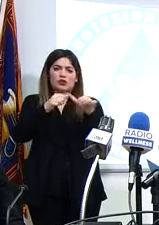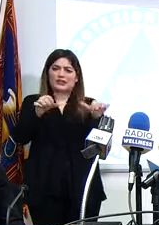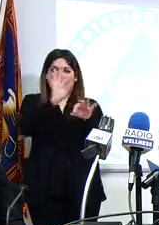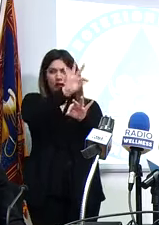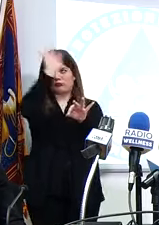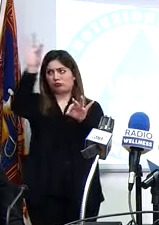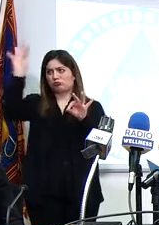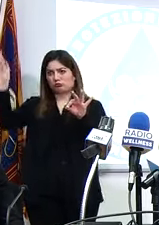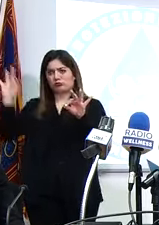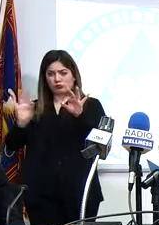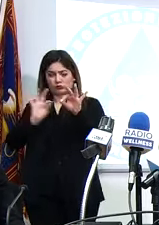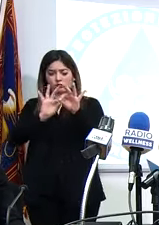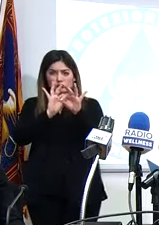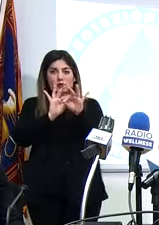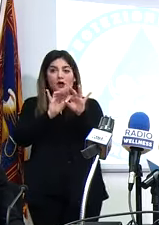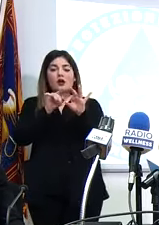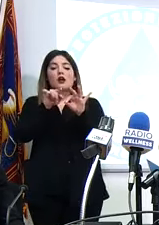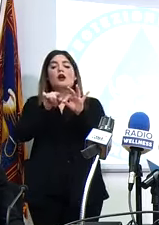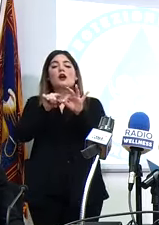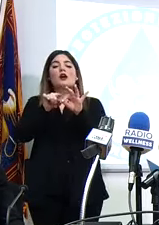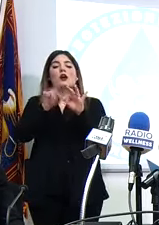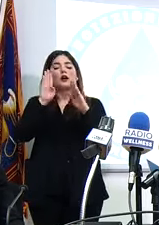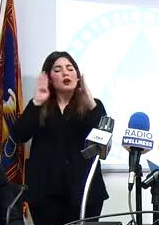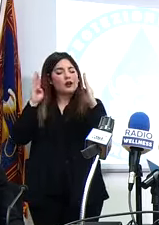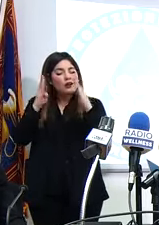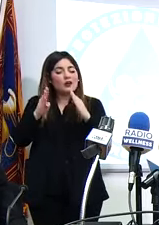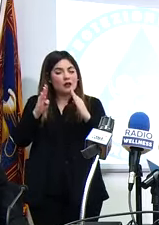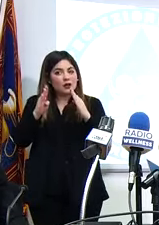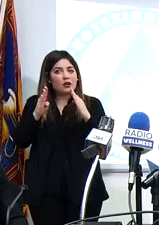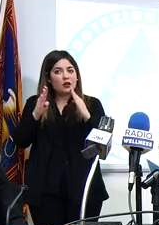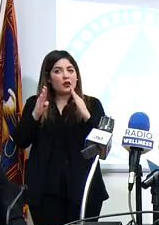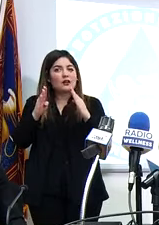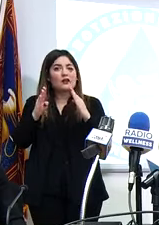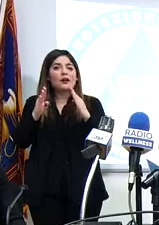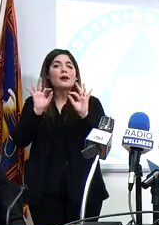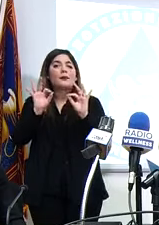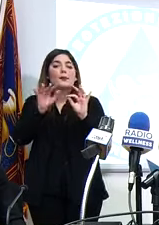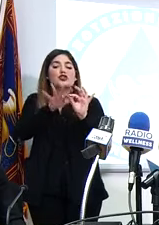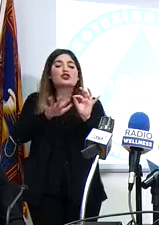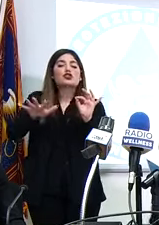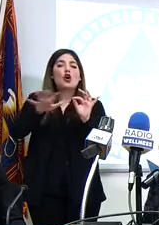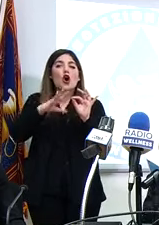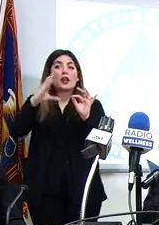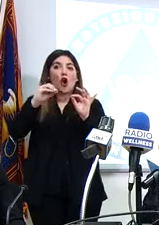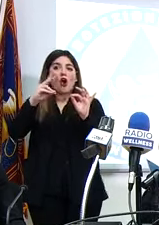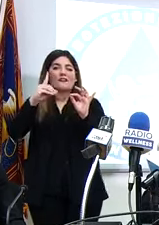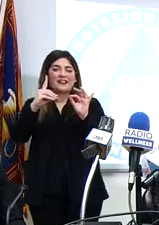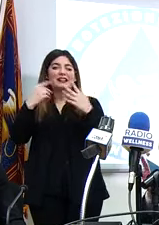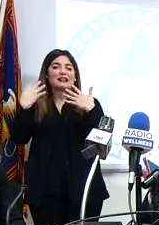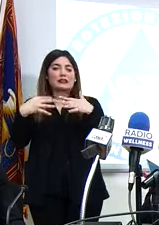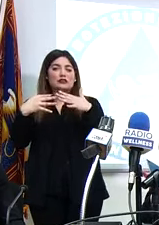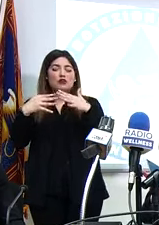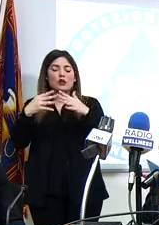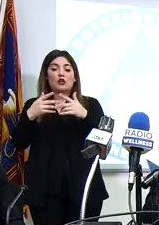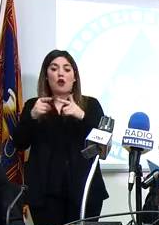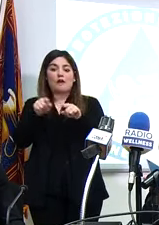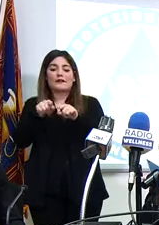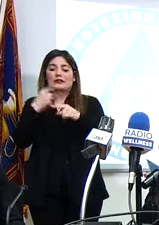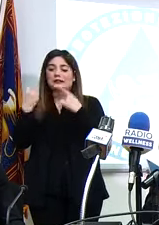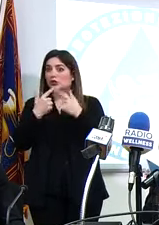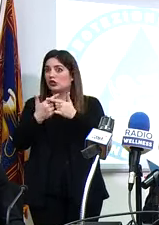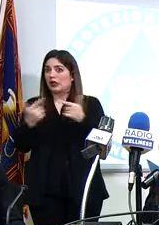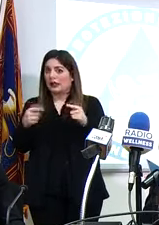l'aveva condotto dove è più incidente il Covid-19, avendo come braccio di controllo